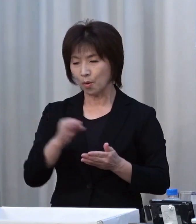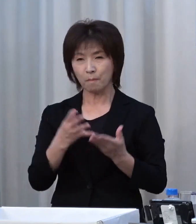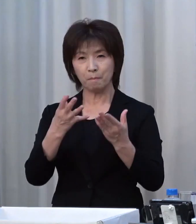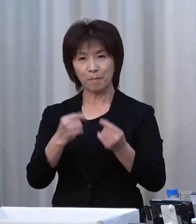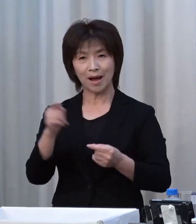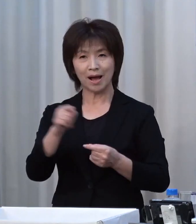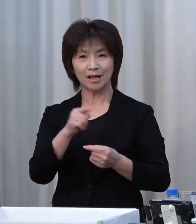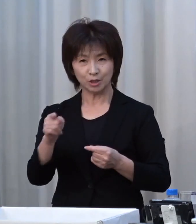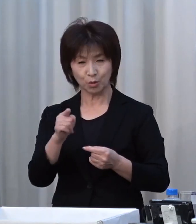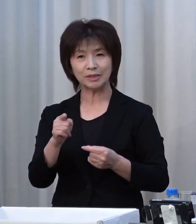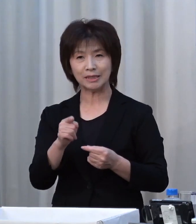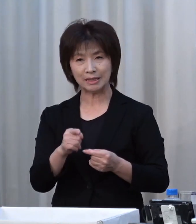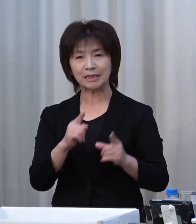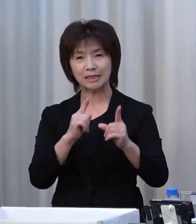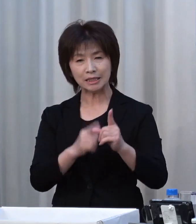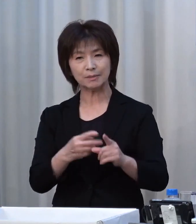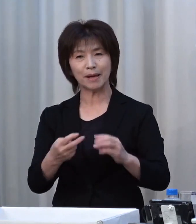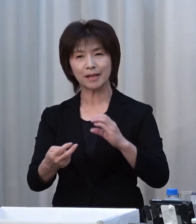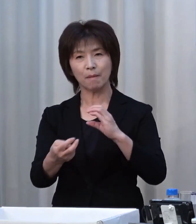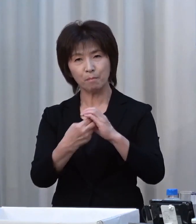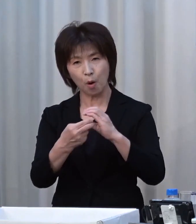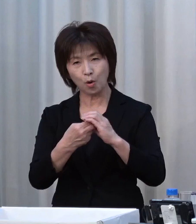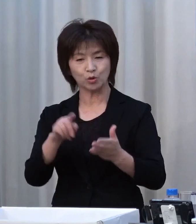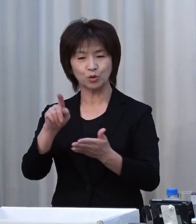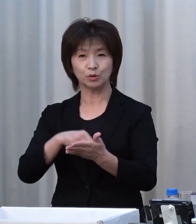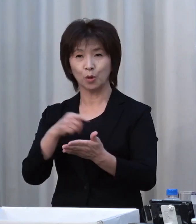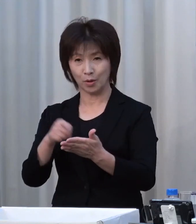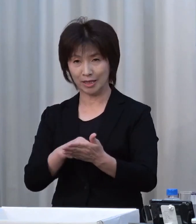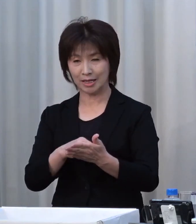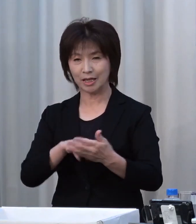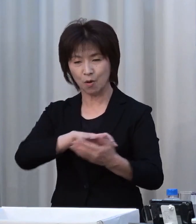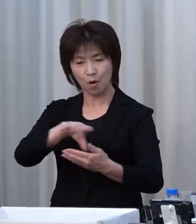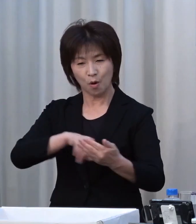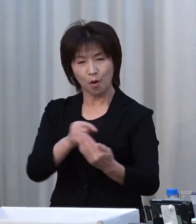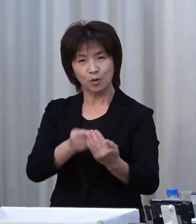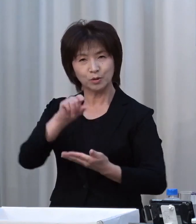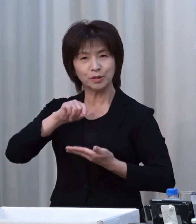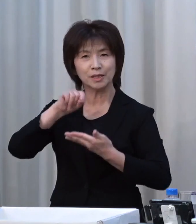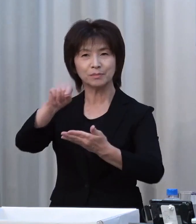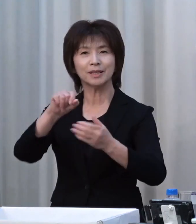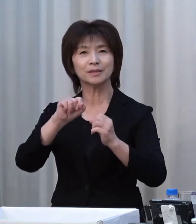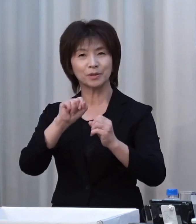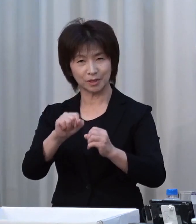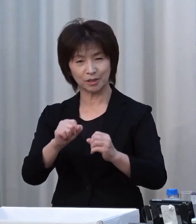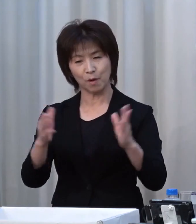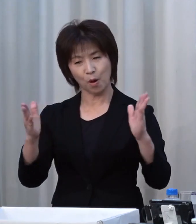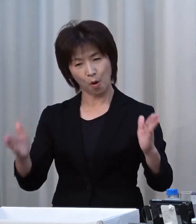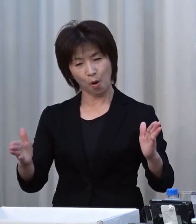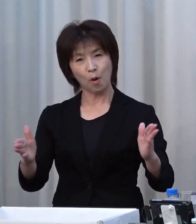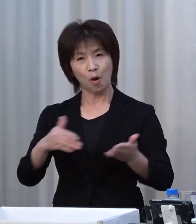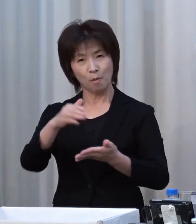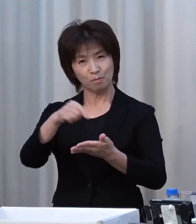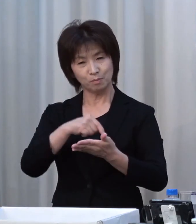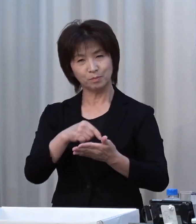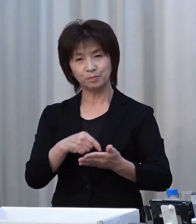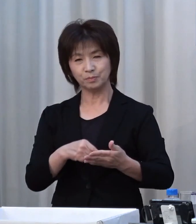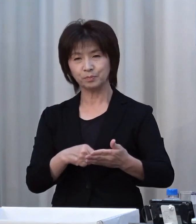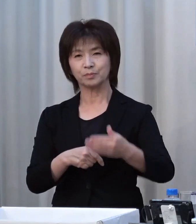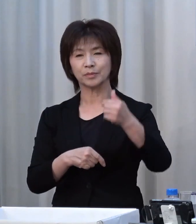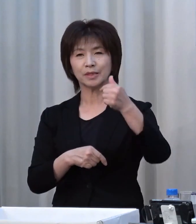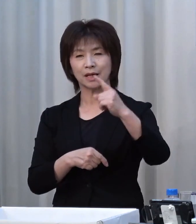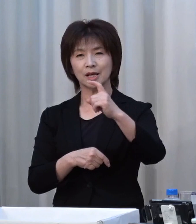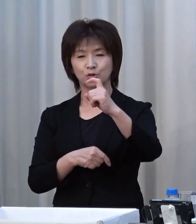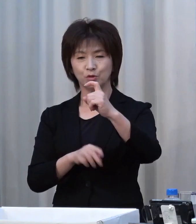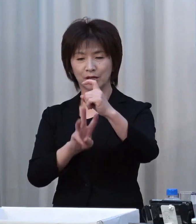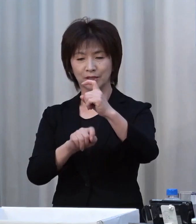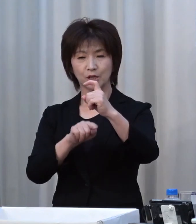された方に千葉ザポークや千葉の海苔など抽選でプレゼントいたします。応募期間は来月31日まで